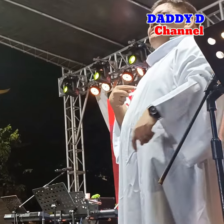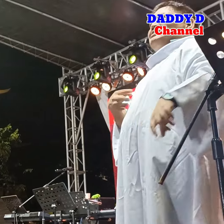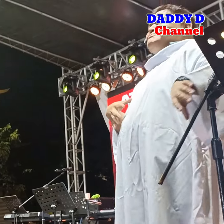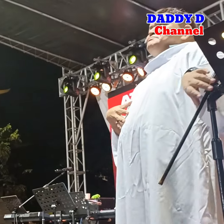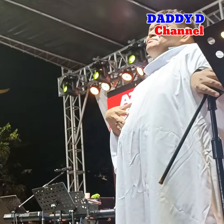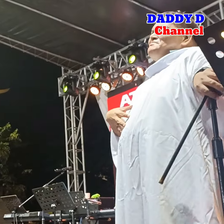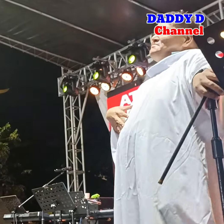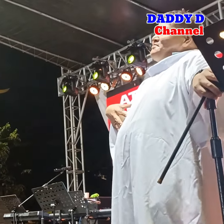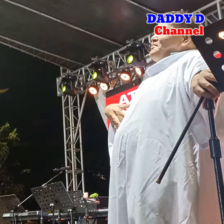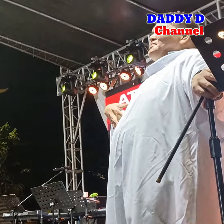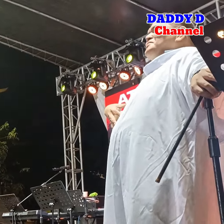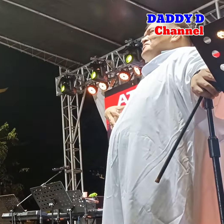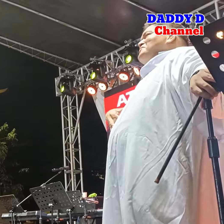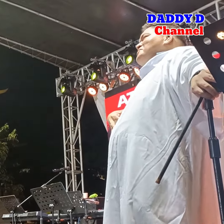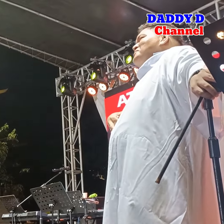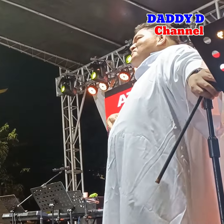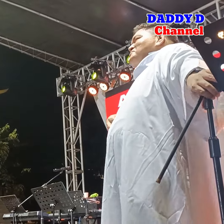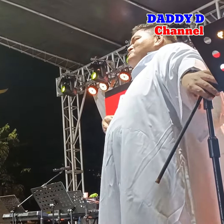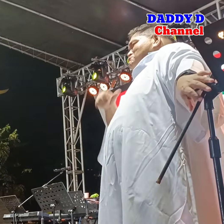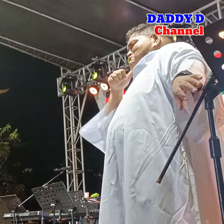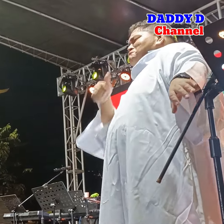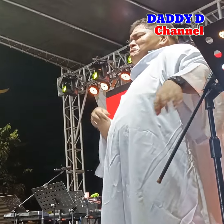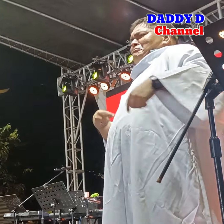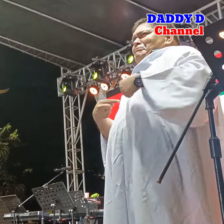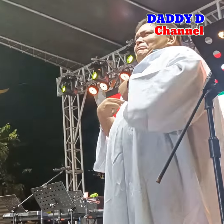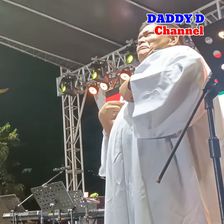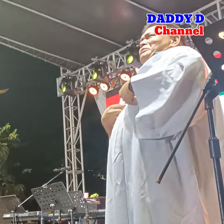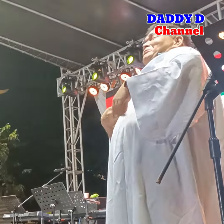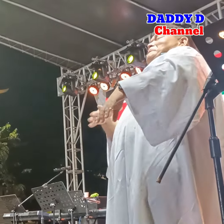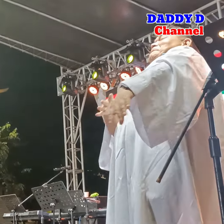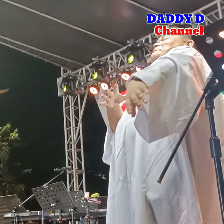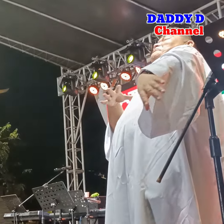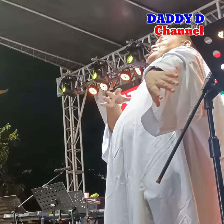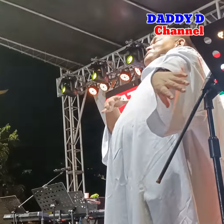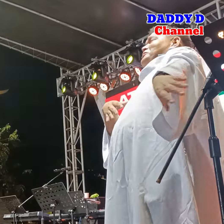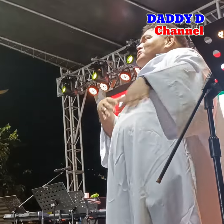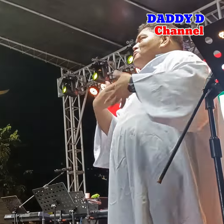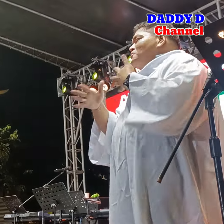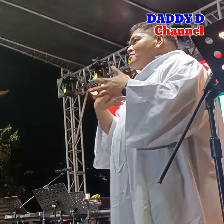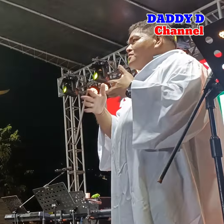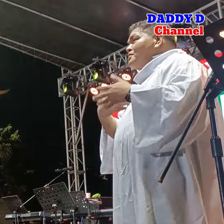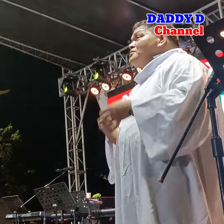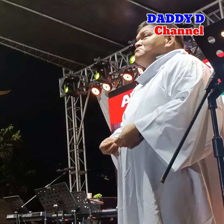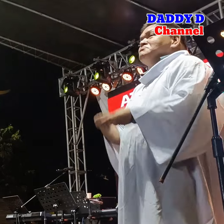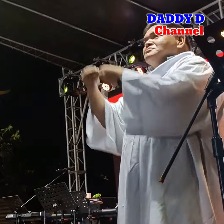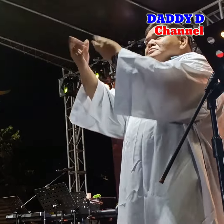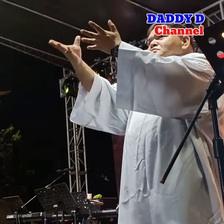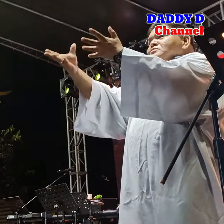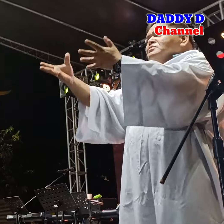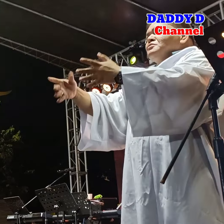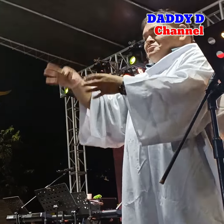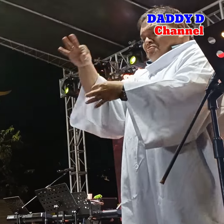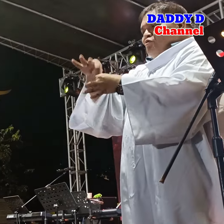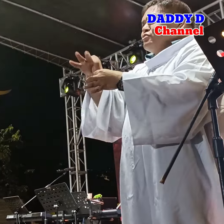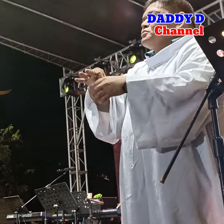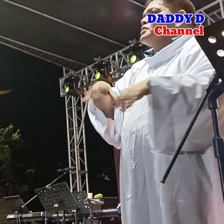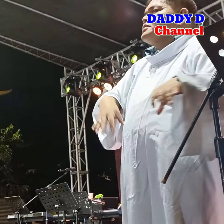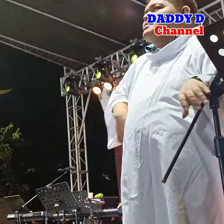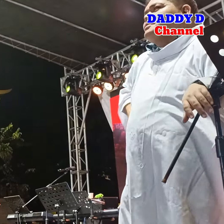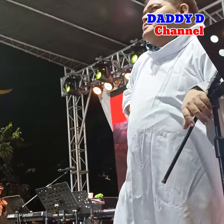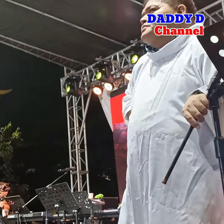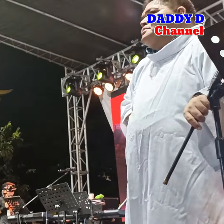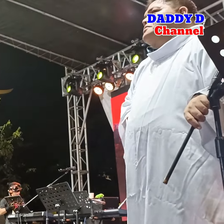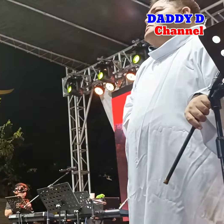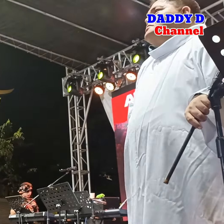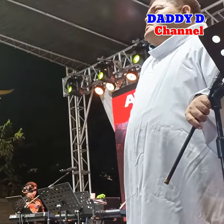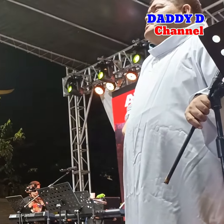lang. Okay lang na hindi niya trabahuhin. Okay lang kung hindi niya makuha. Anyway, nabigay na natin yung boto eh.